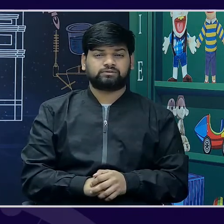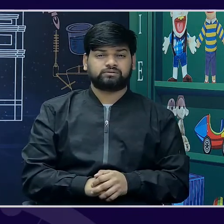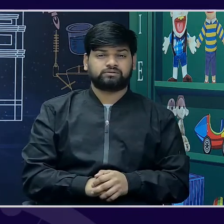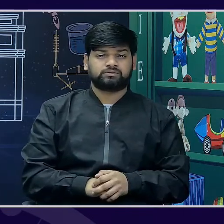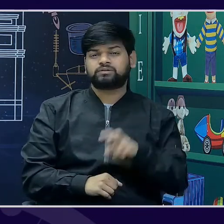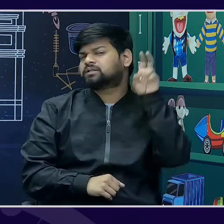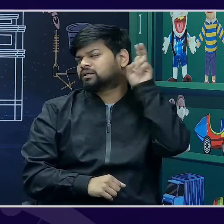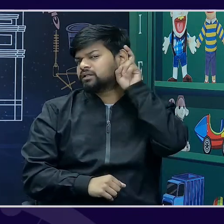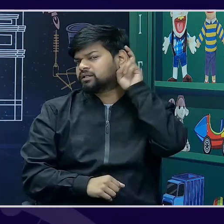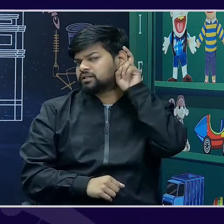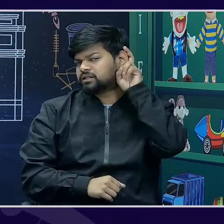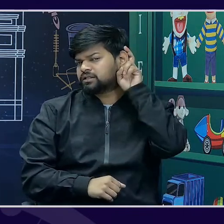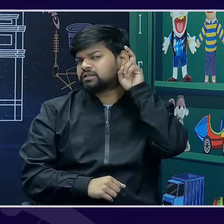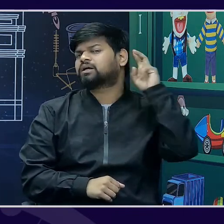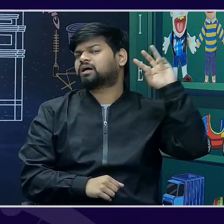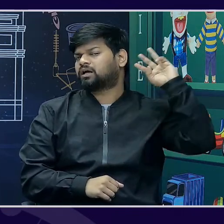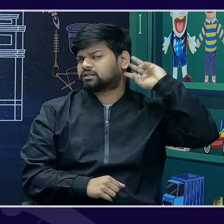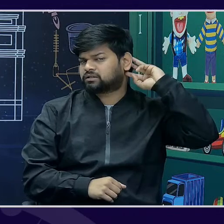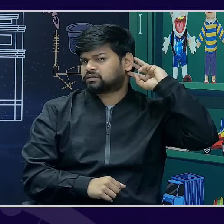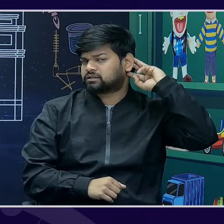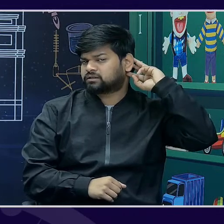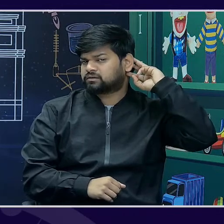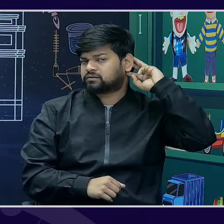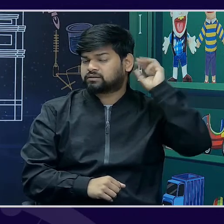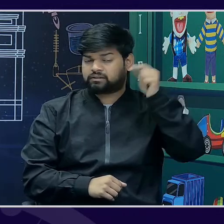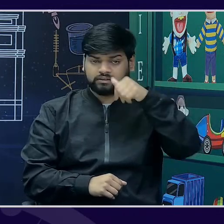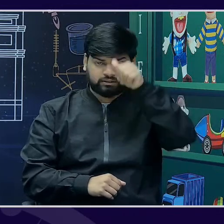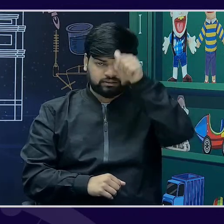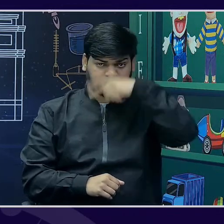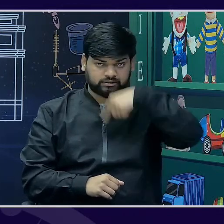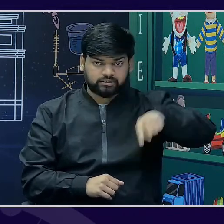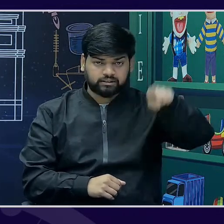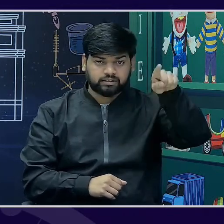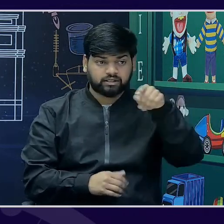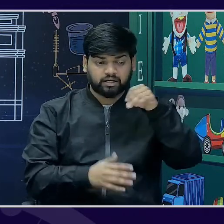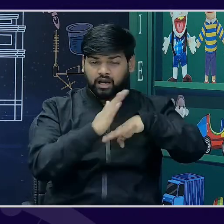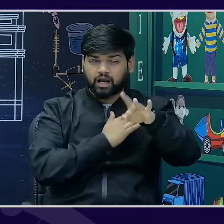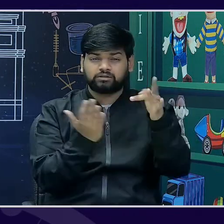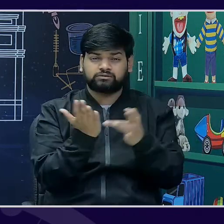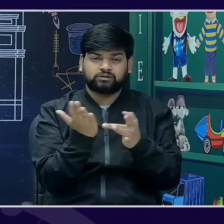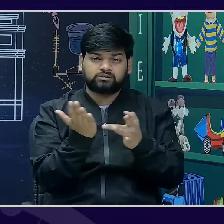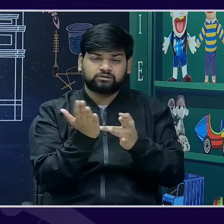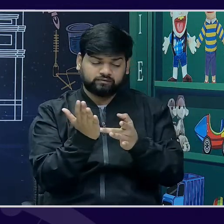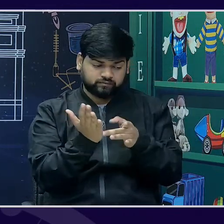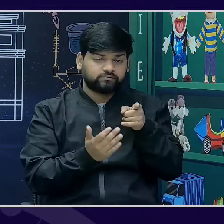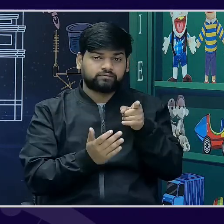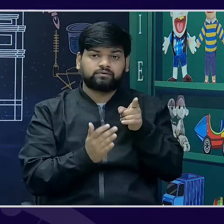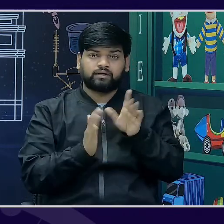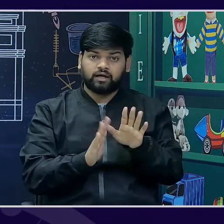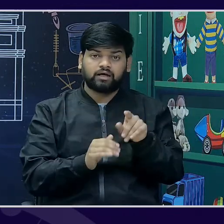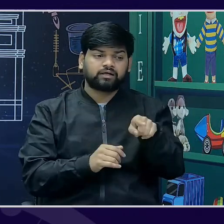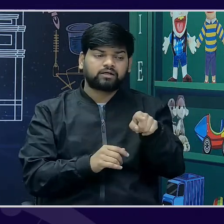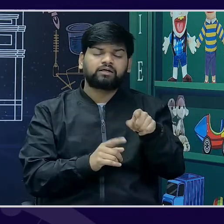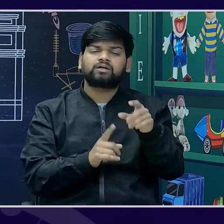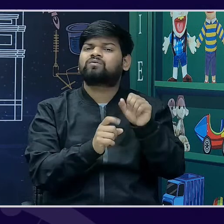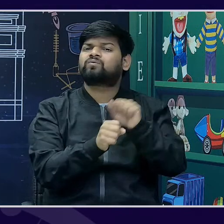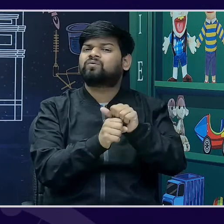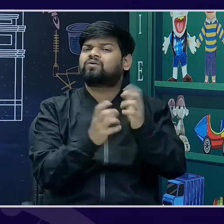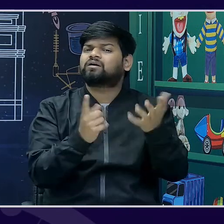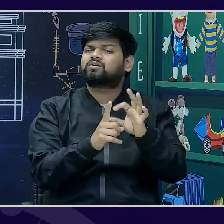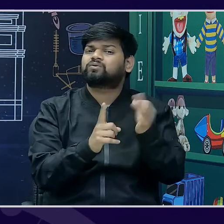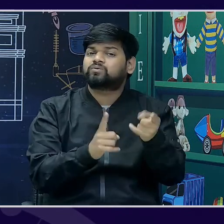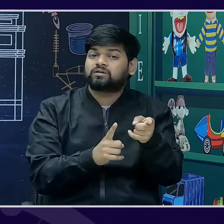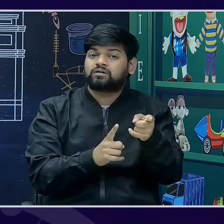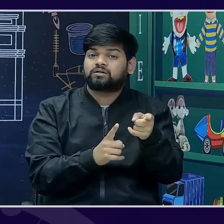a technology where the technology uses the residual hearing of a child. जो बची हुई क्षमता है